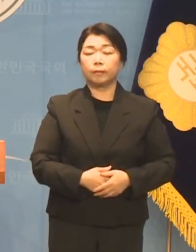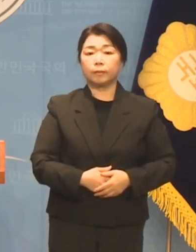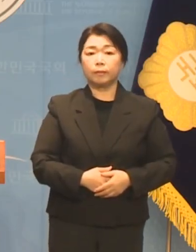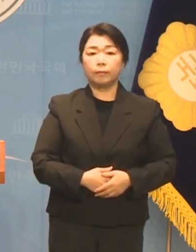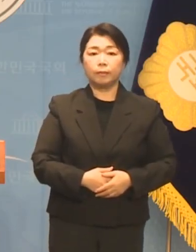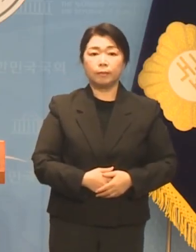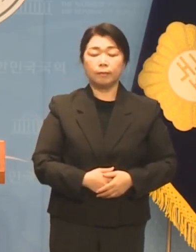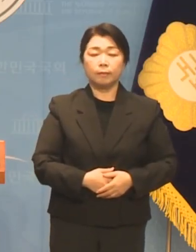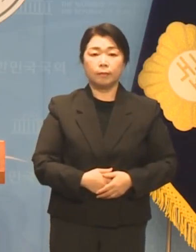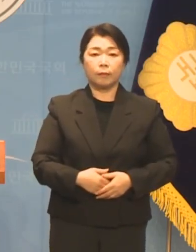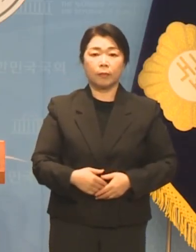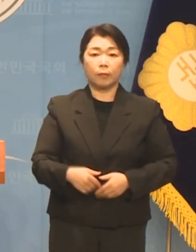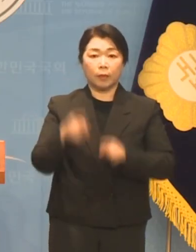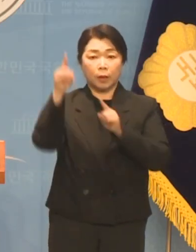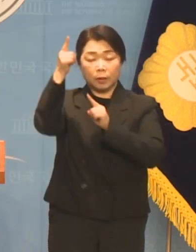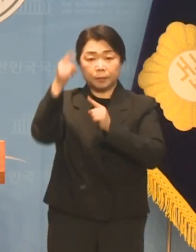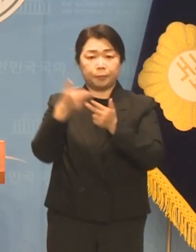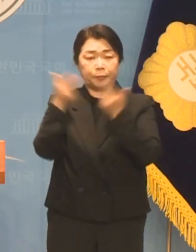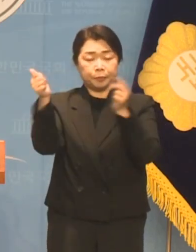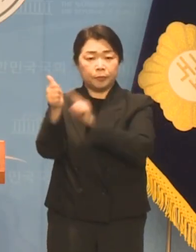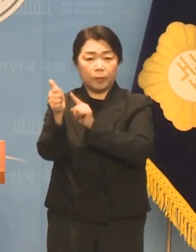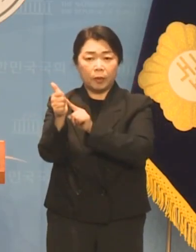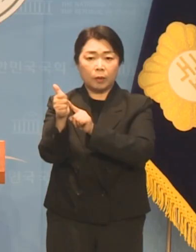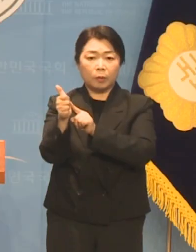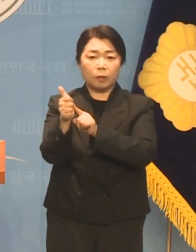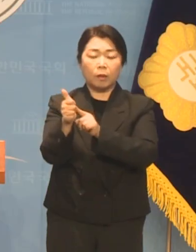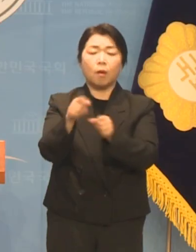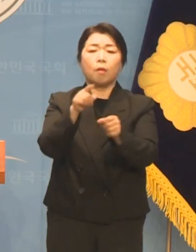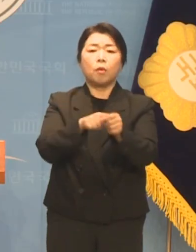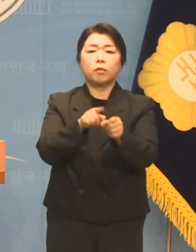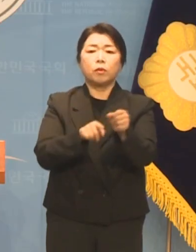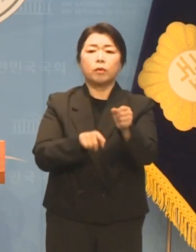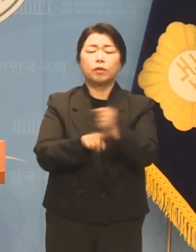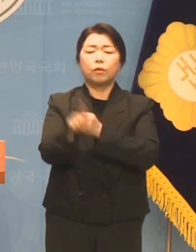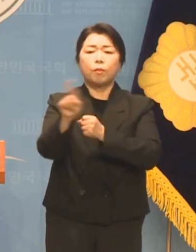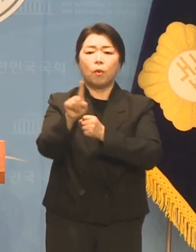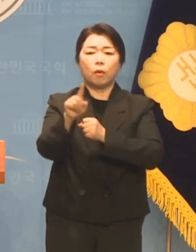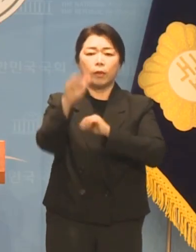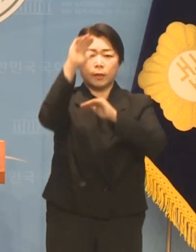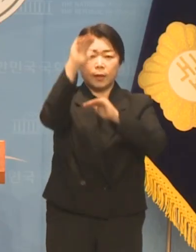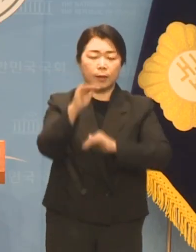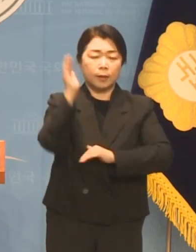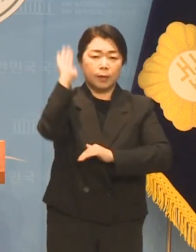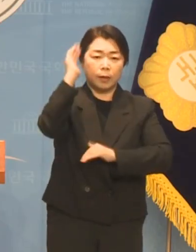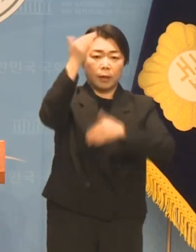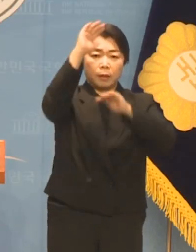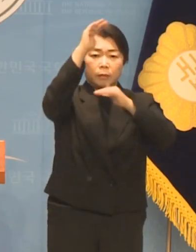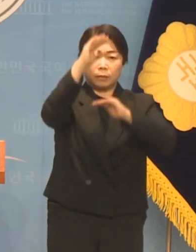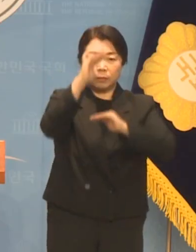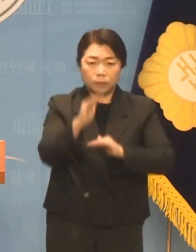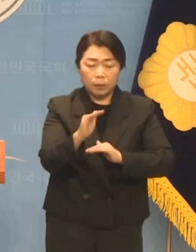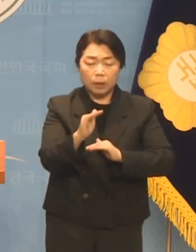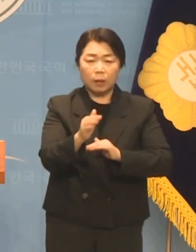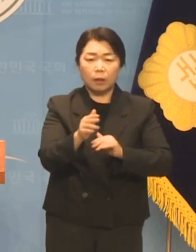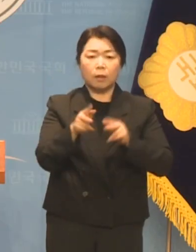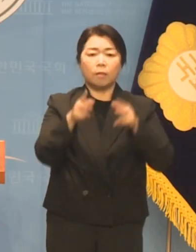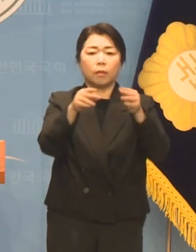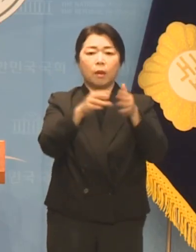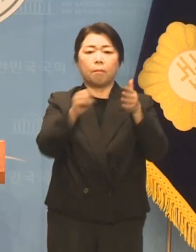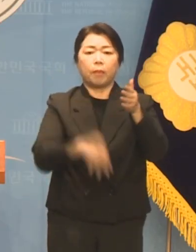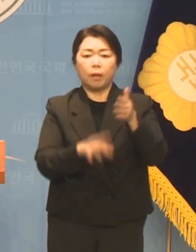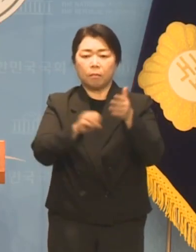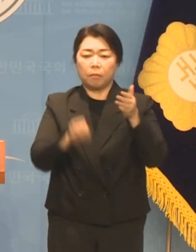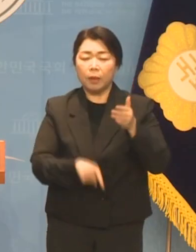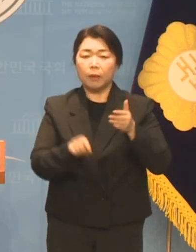피고인 발언에 목적을 추론하고 다시 이에 따라 발언의 의미를 새기는 것은